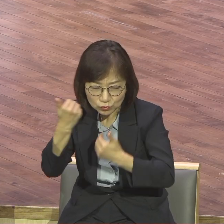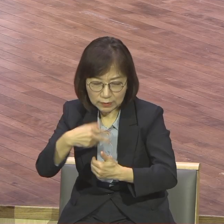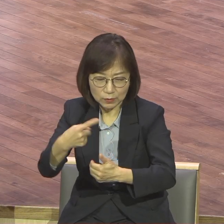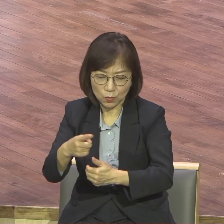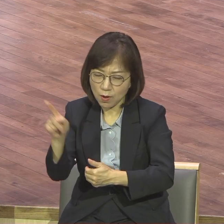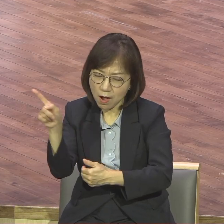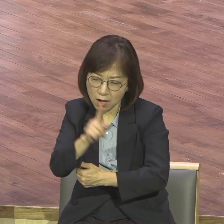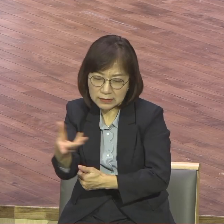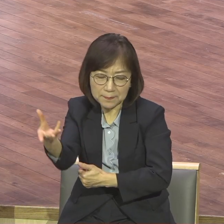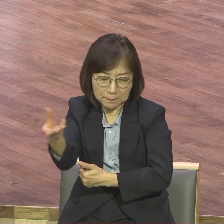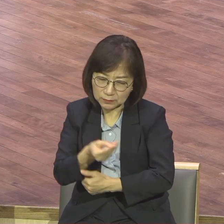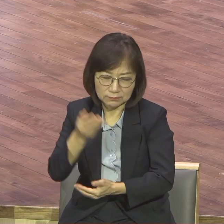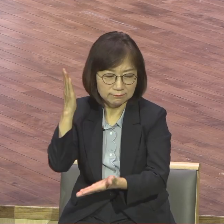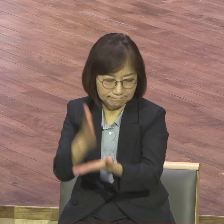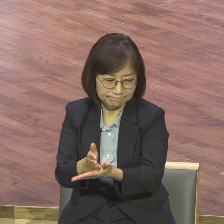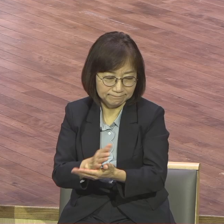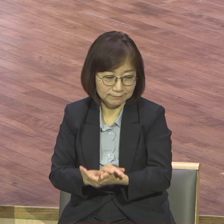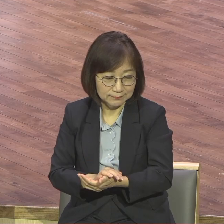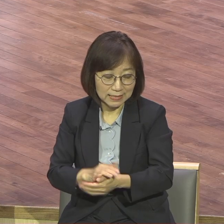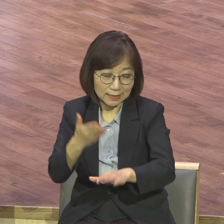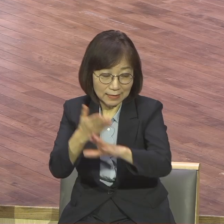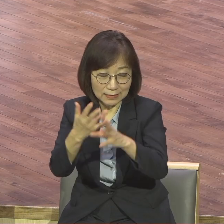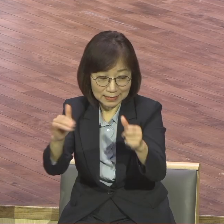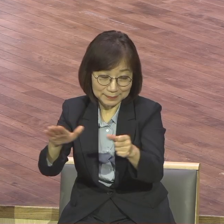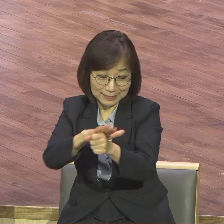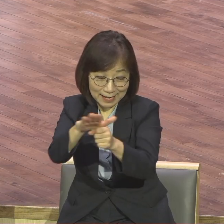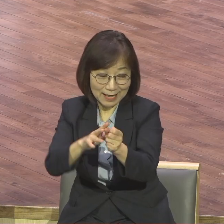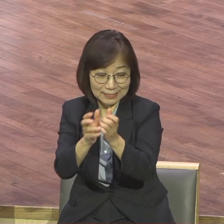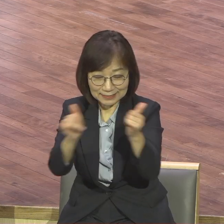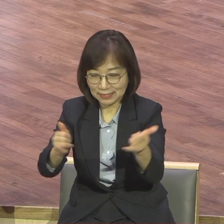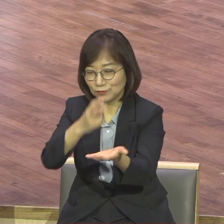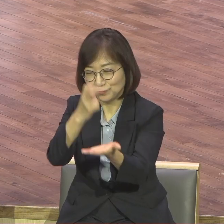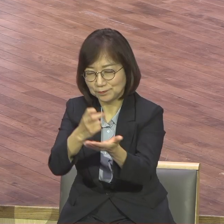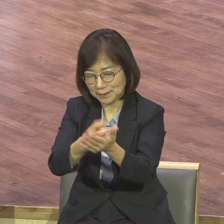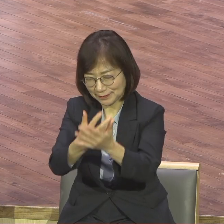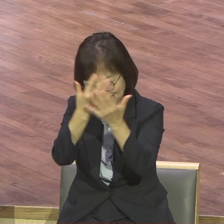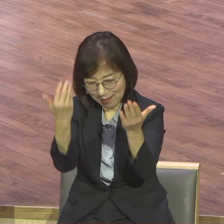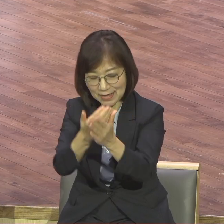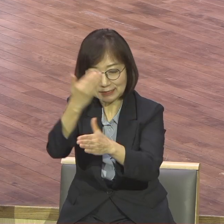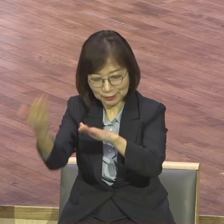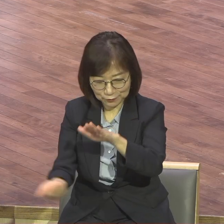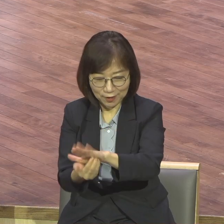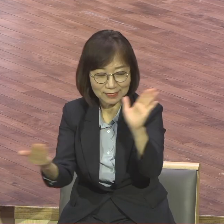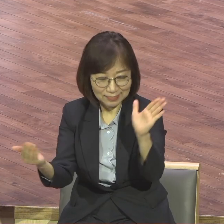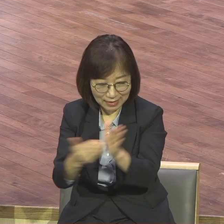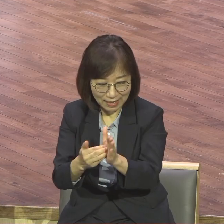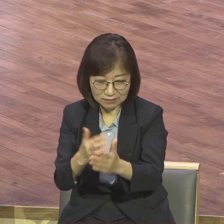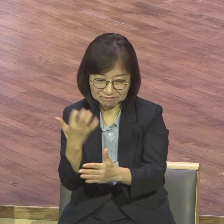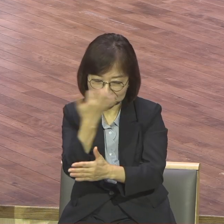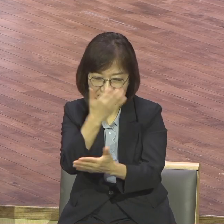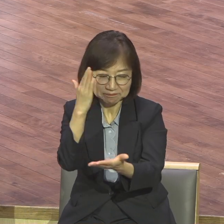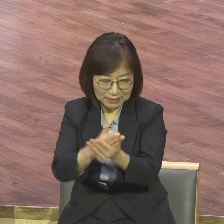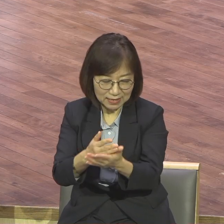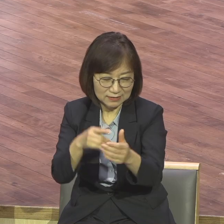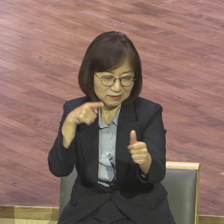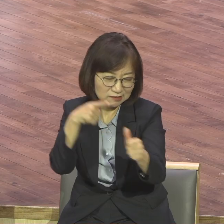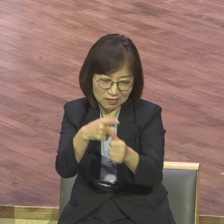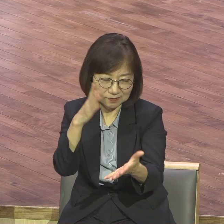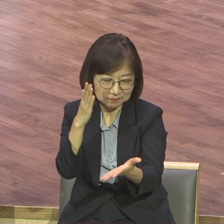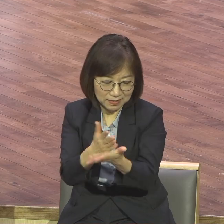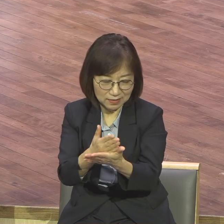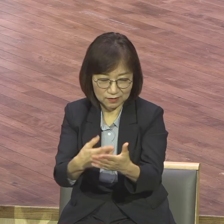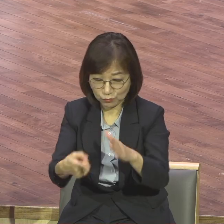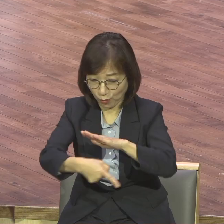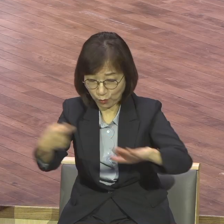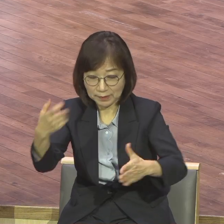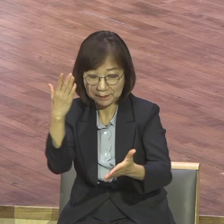아무에게든지 아무 빛도 지지 말라. 남을 사랑하는 자나 율법을 다 이루었느니라. 가늠하지 말라, 살인하지 말라,